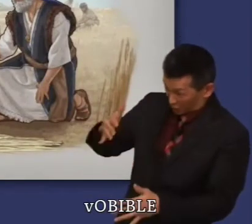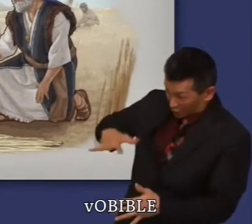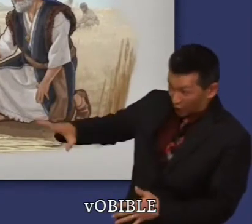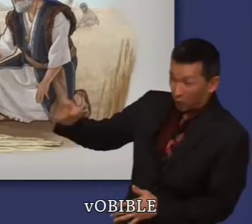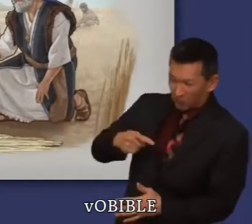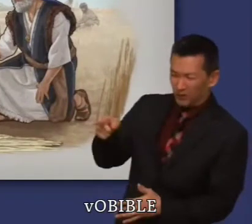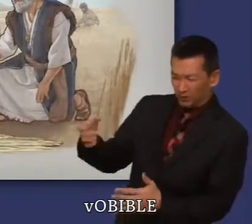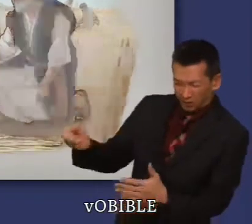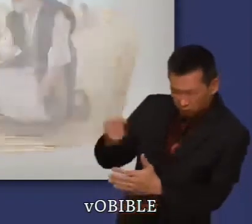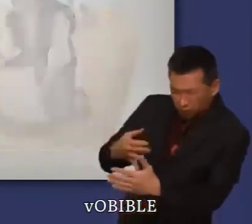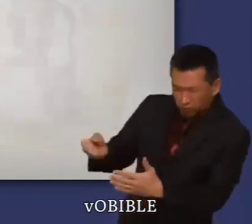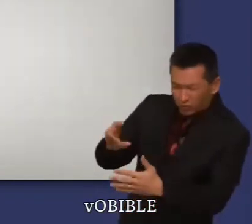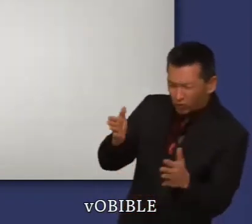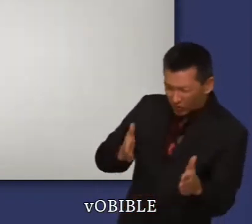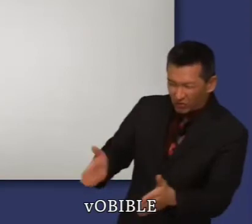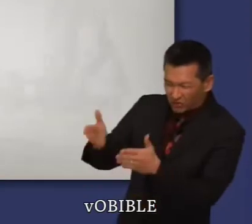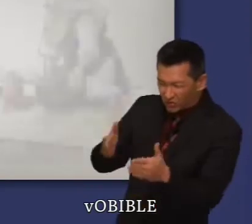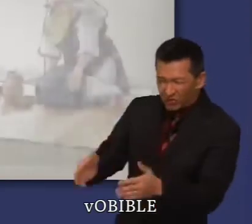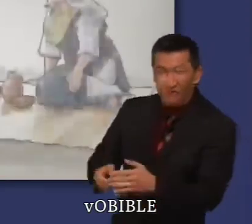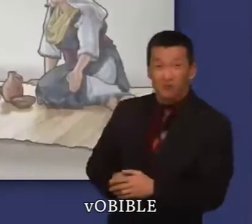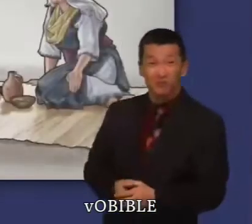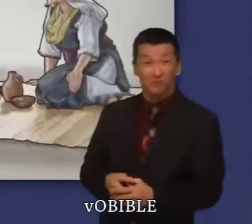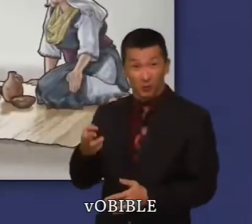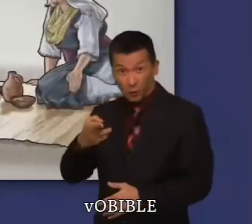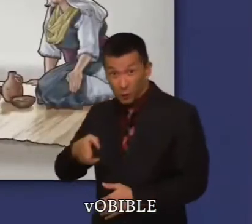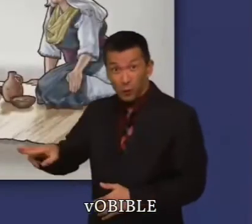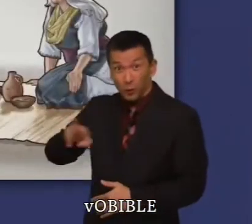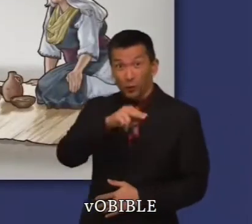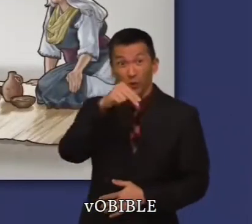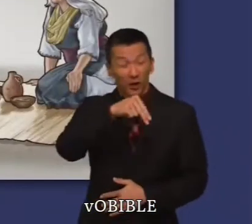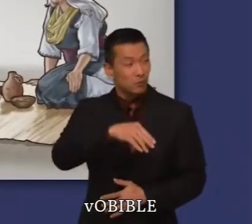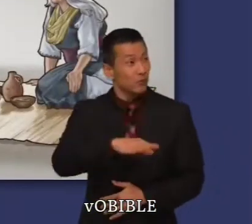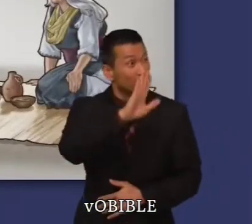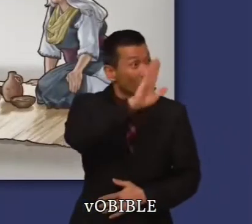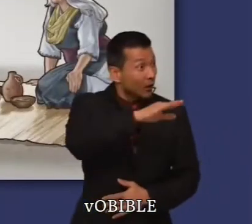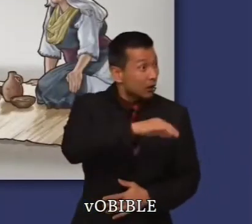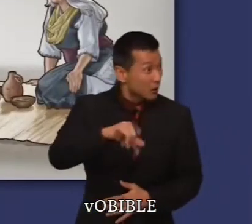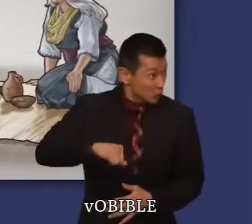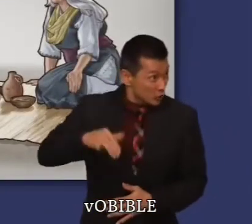Quand les deux veuves arrivent à Bethléem, la moisson des orges vient de commencer.